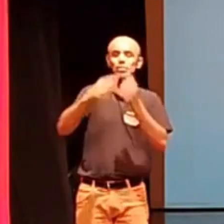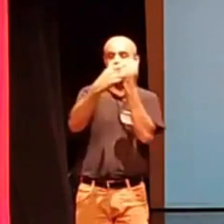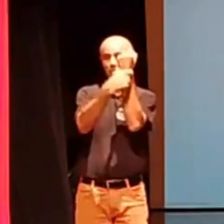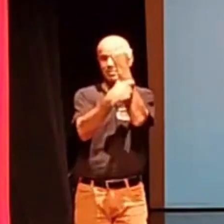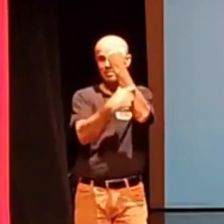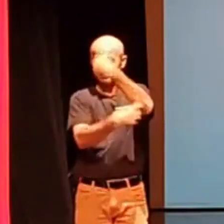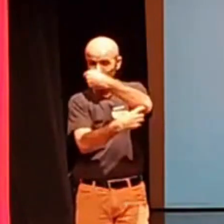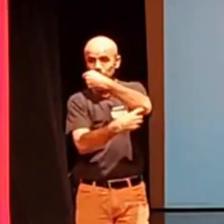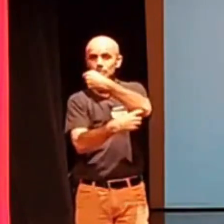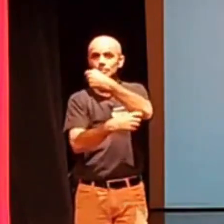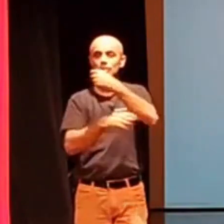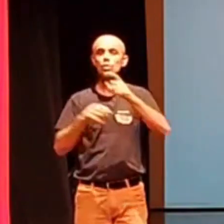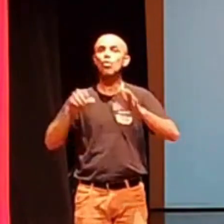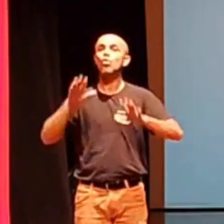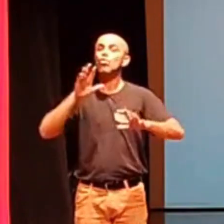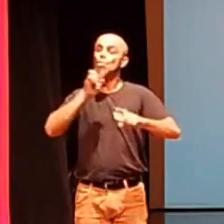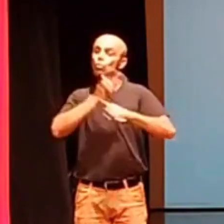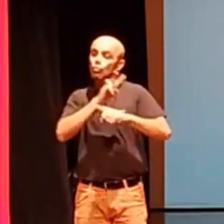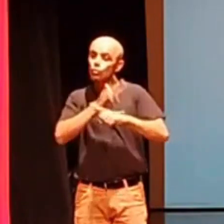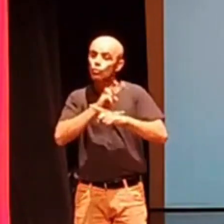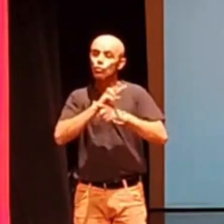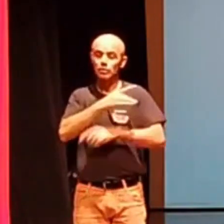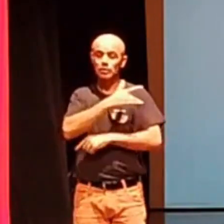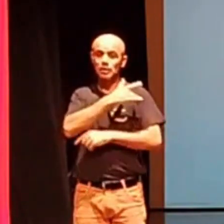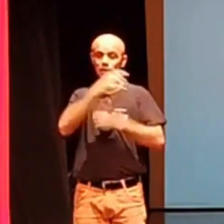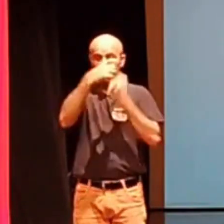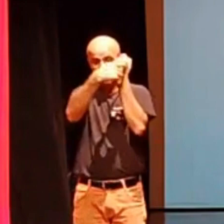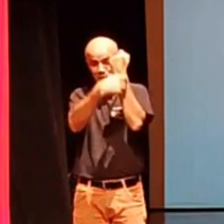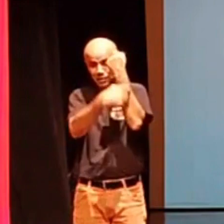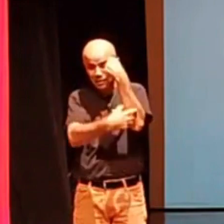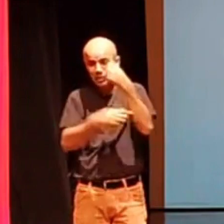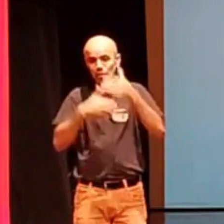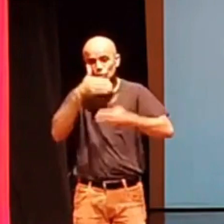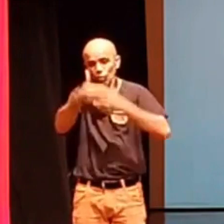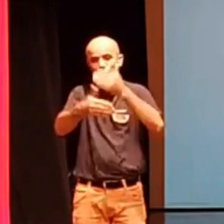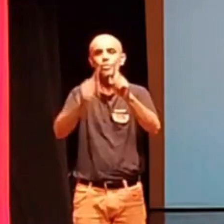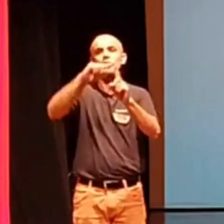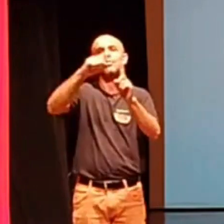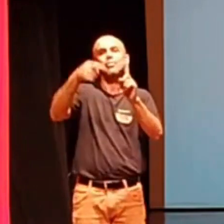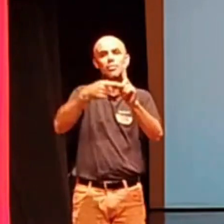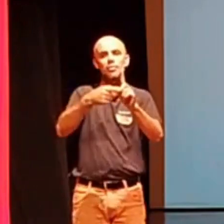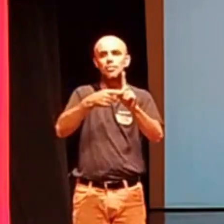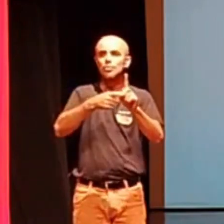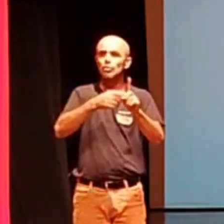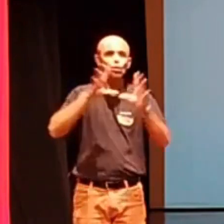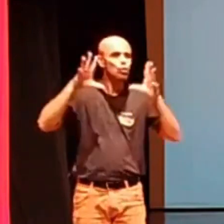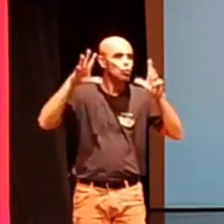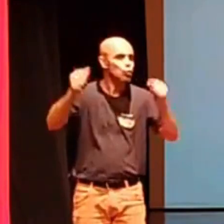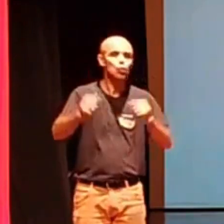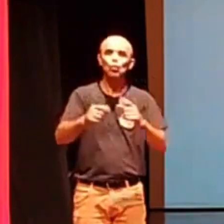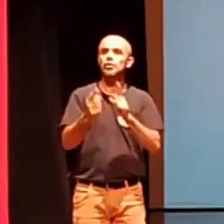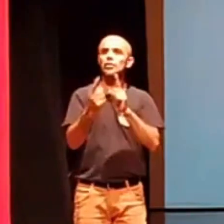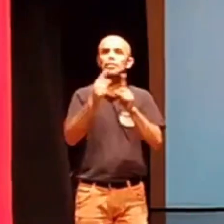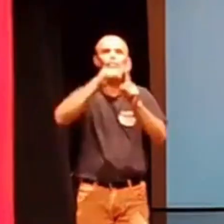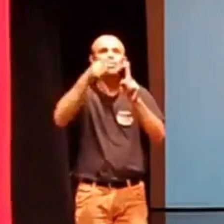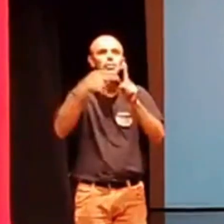Então a gente tem que cuidar da saúde da coluna durante a gravidez. Toda gestante deveria passar por uma